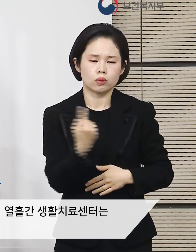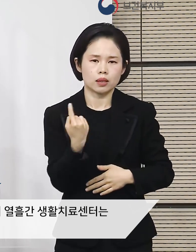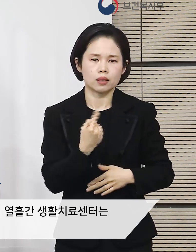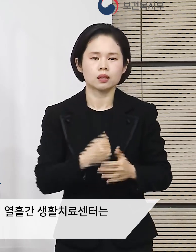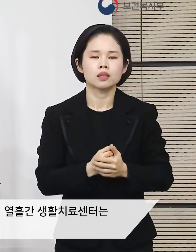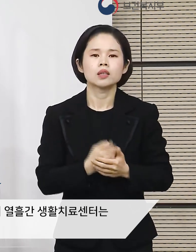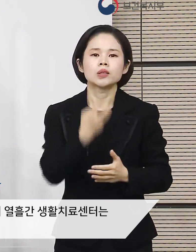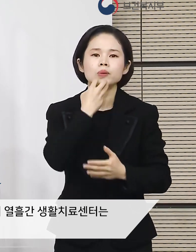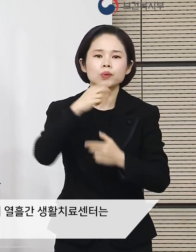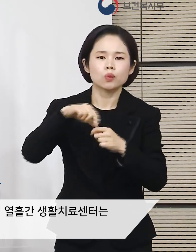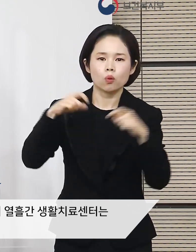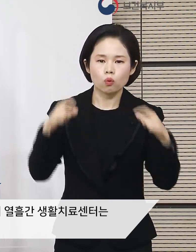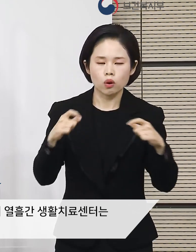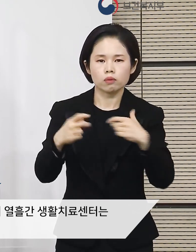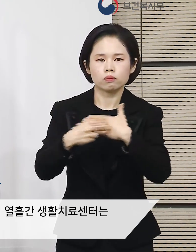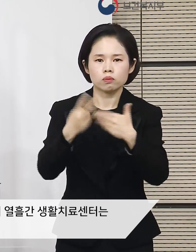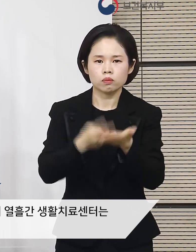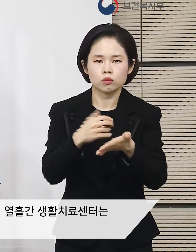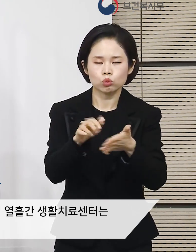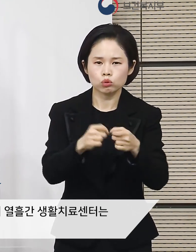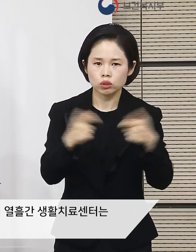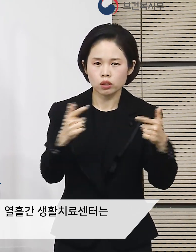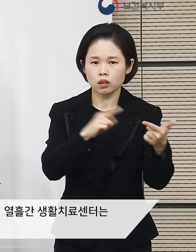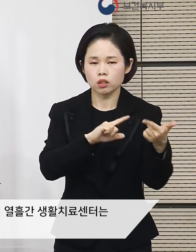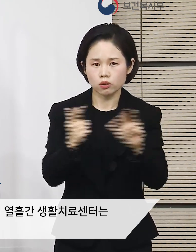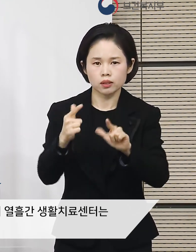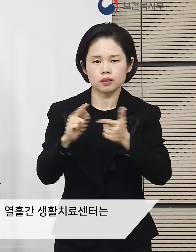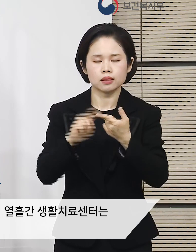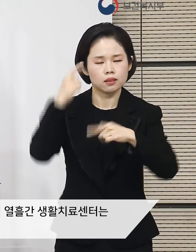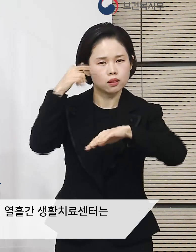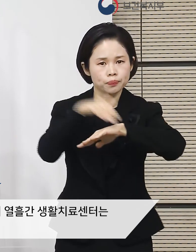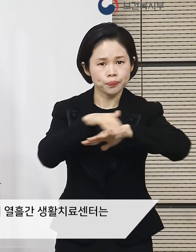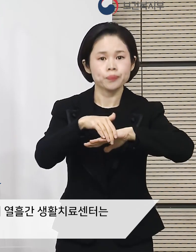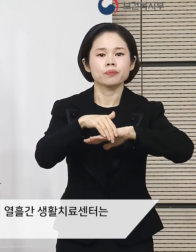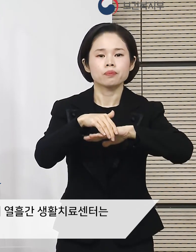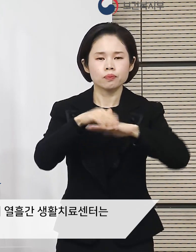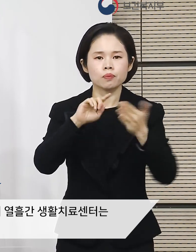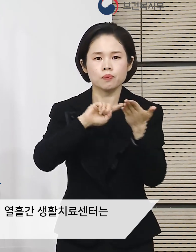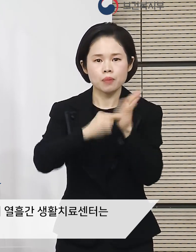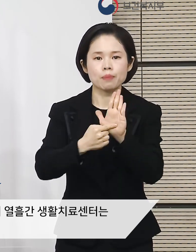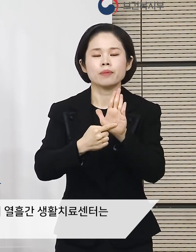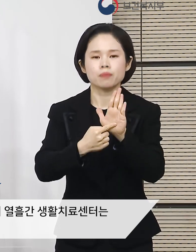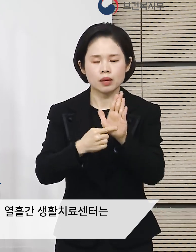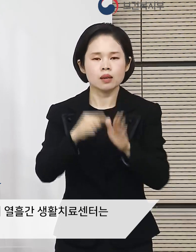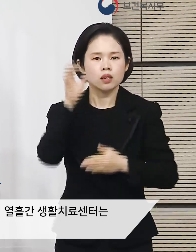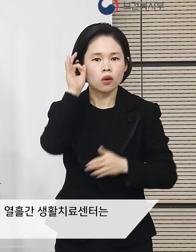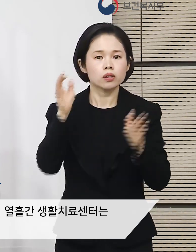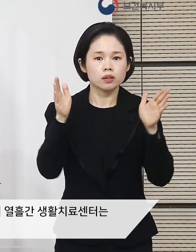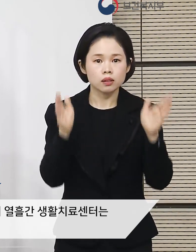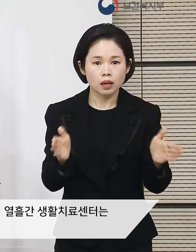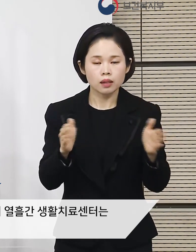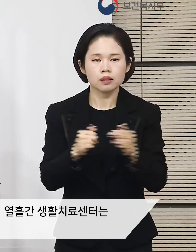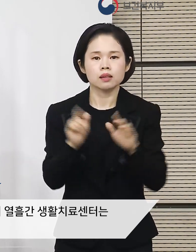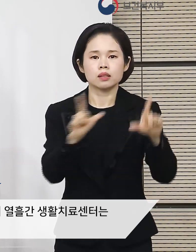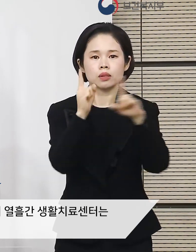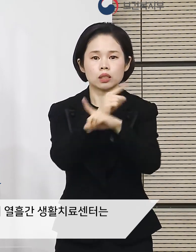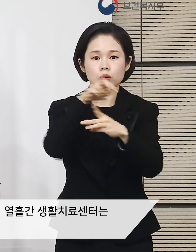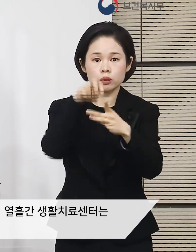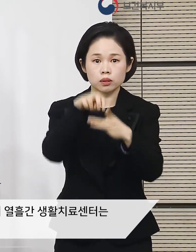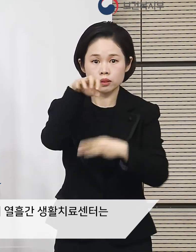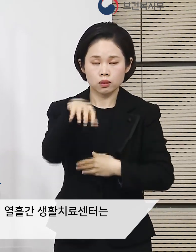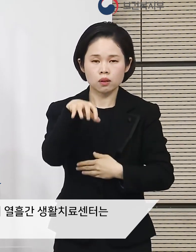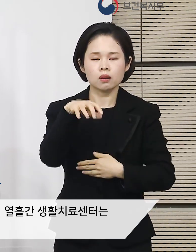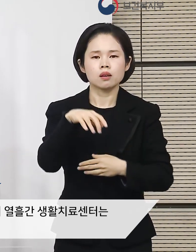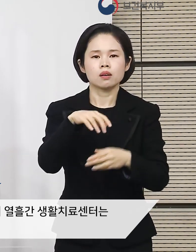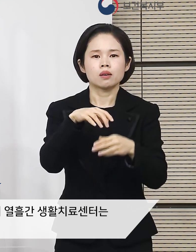수도권 긴급 의료 대응 계획을 발표한 이후 지금까지 열흘간 생활치료센터는 목표